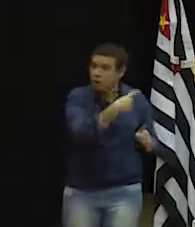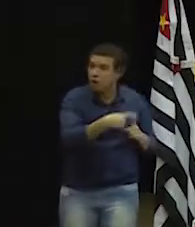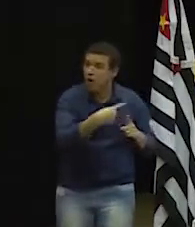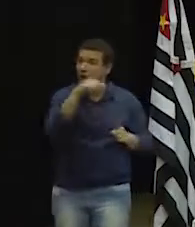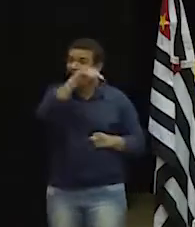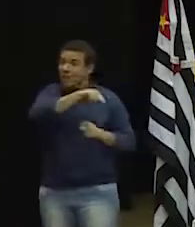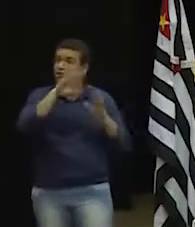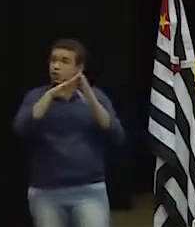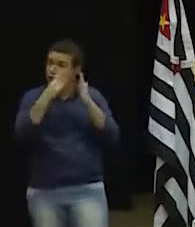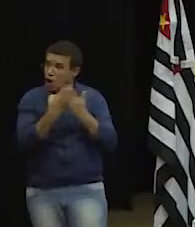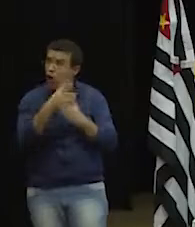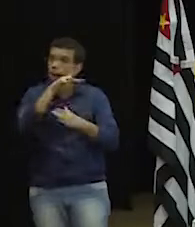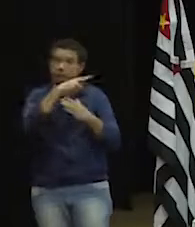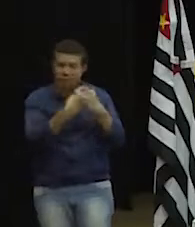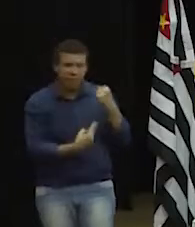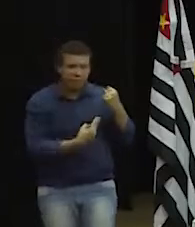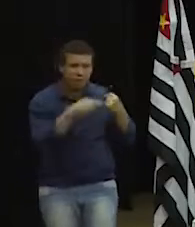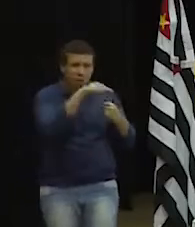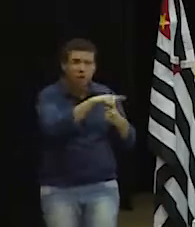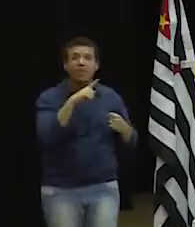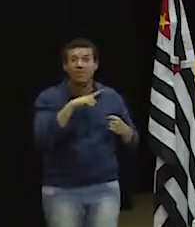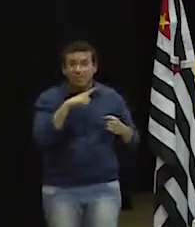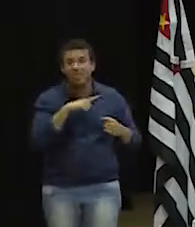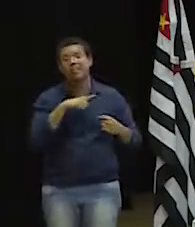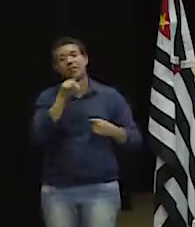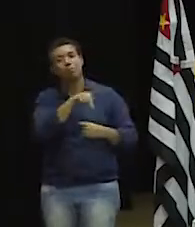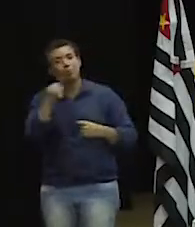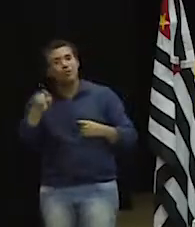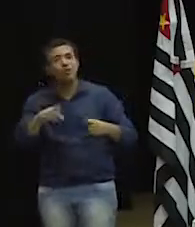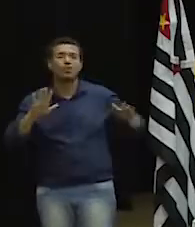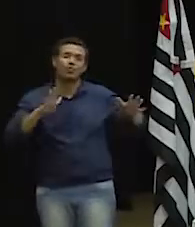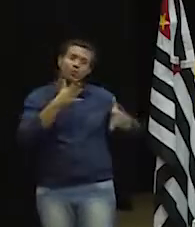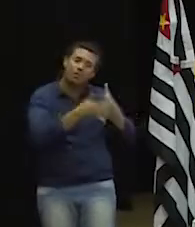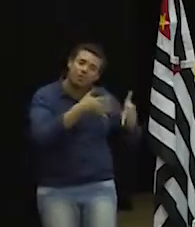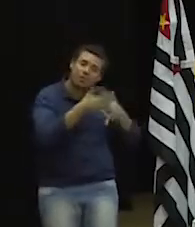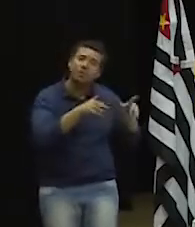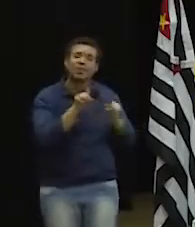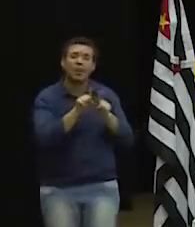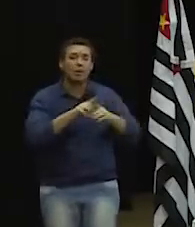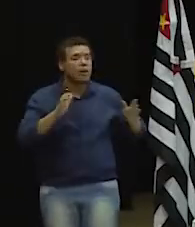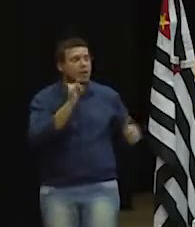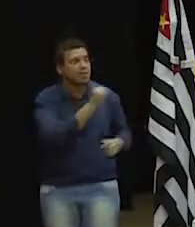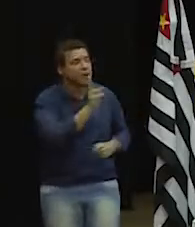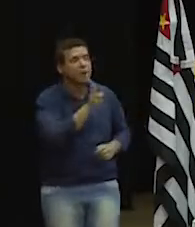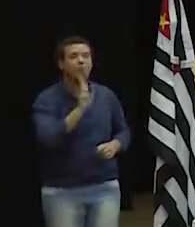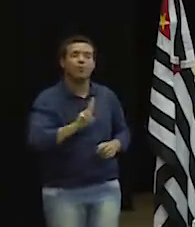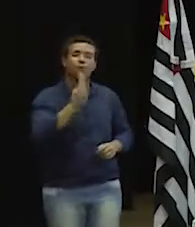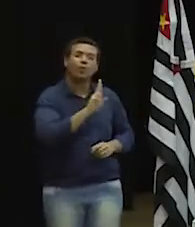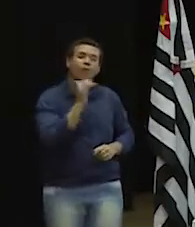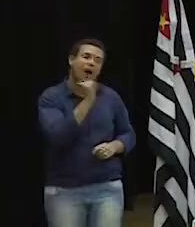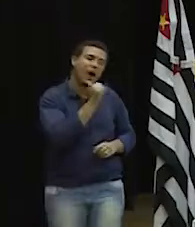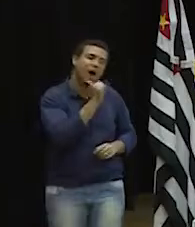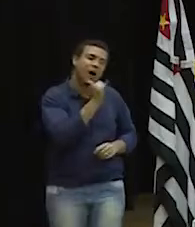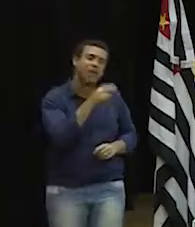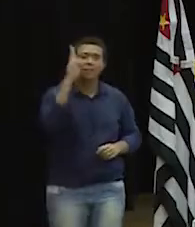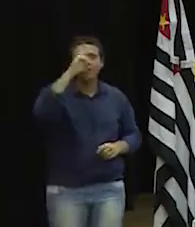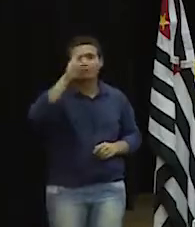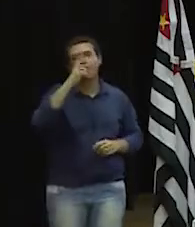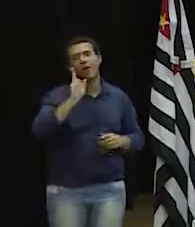isso facilitou algumas coisas da minha pesquisa. A escola bilíngue favorece esse processo por conta da língua de sinais.